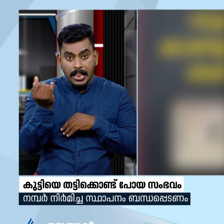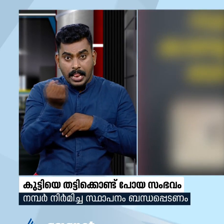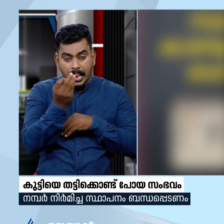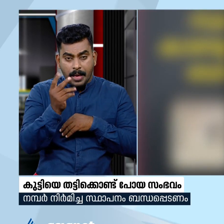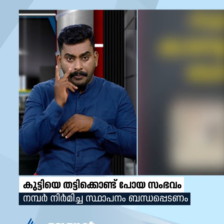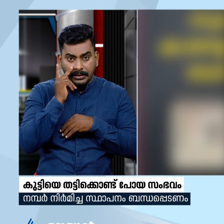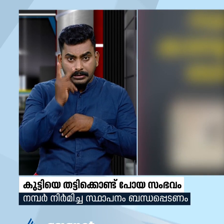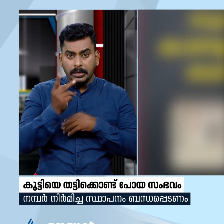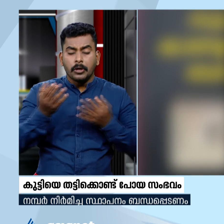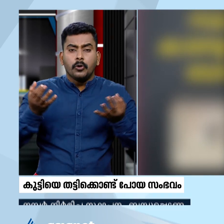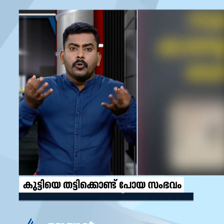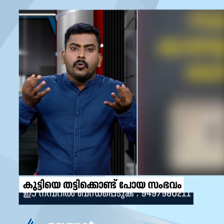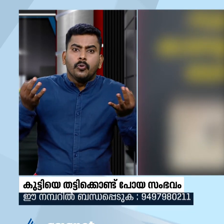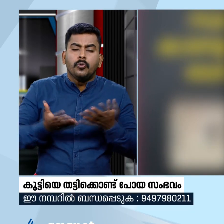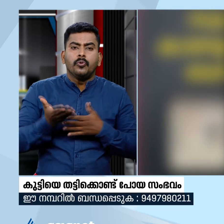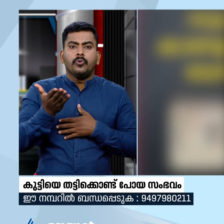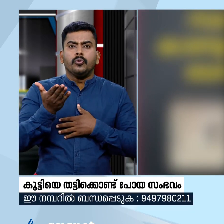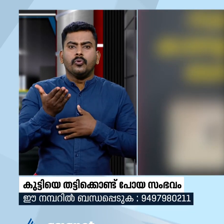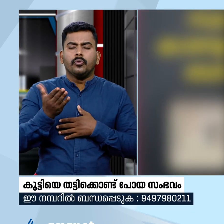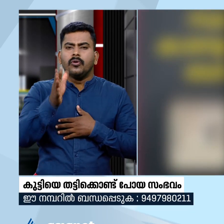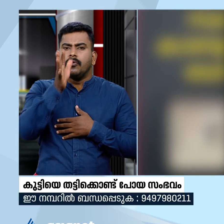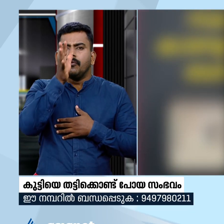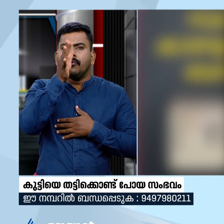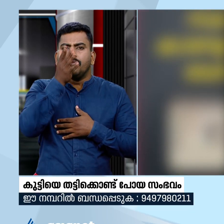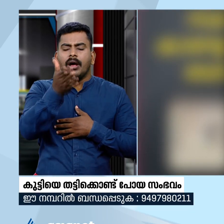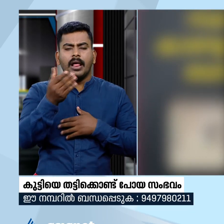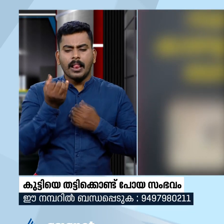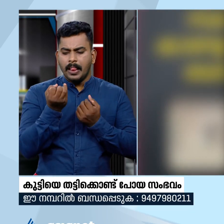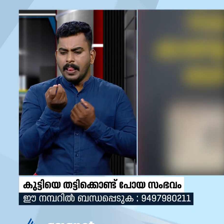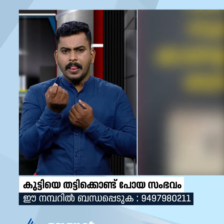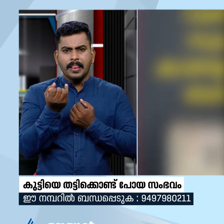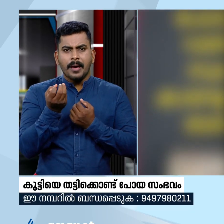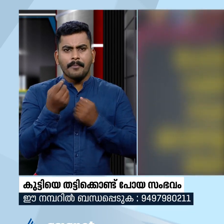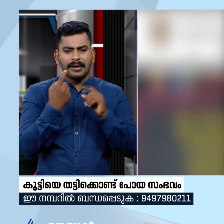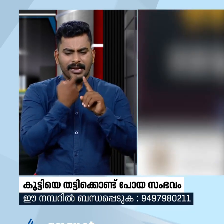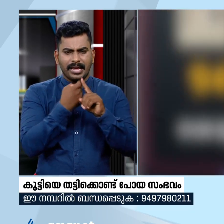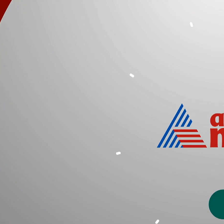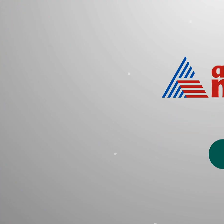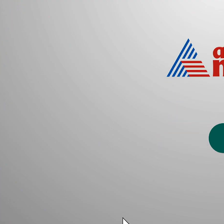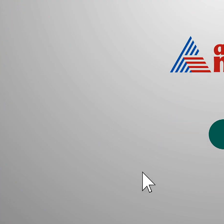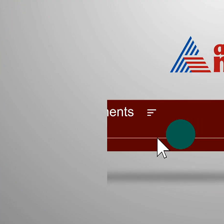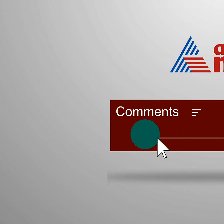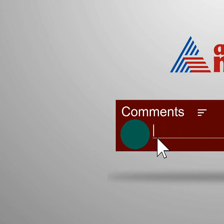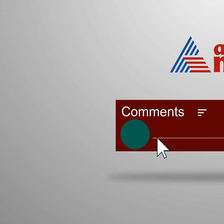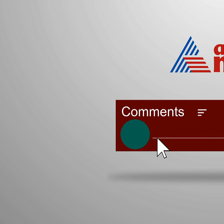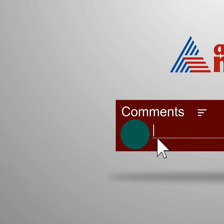രജിസ്ട്രേഷൻ നമ്പറും വാഹനവും പോലീസിന്റെ ശ്രദ്ധയിൽപ്പെടുന്നതും പോലീസ് ജാഗ്രതാ നിർദ്ദേശം നൽകുകയും ചെയ്തിരിക്കുന്നത്.